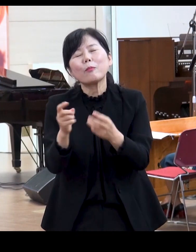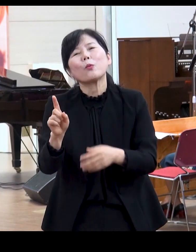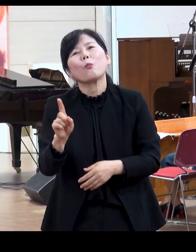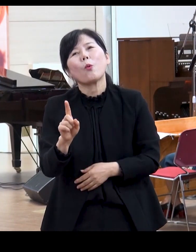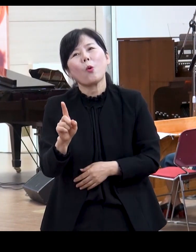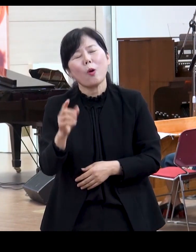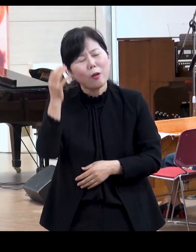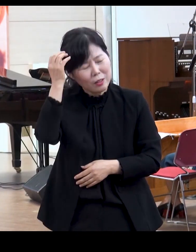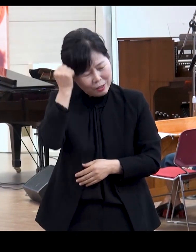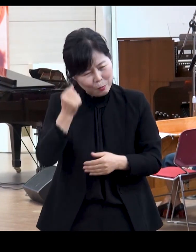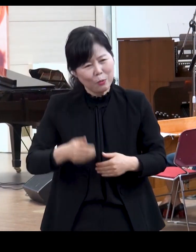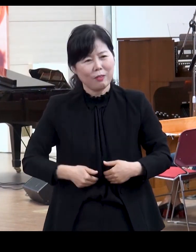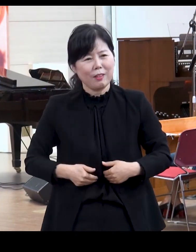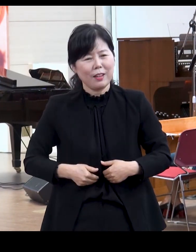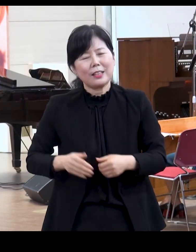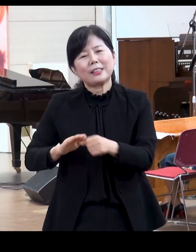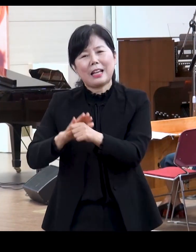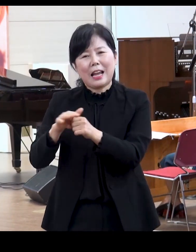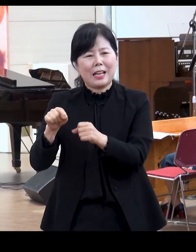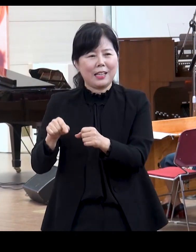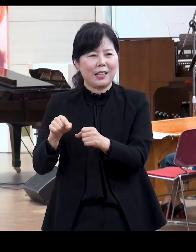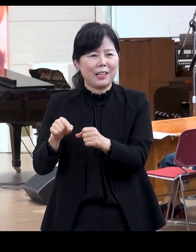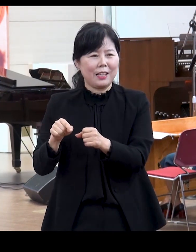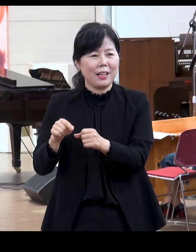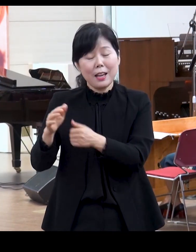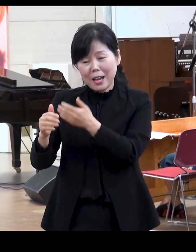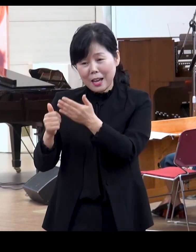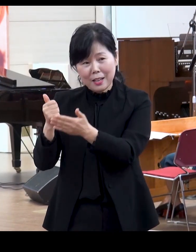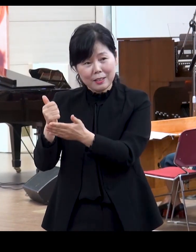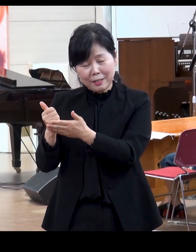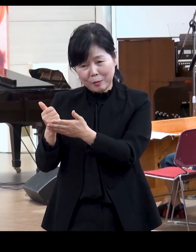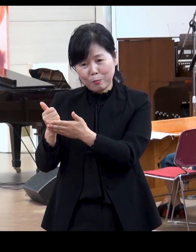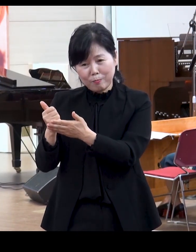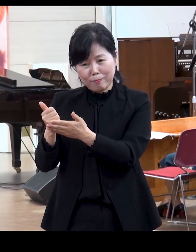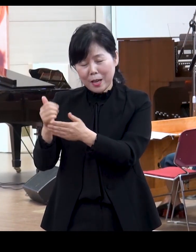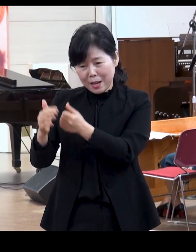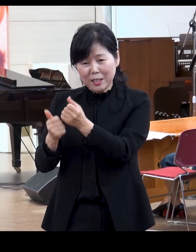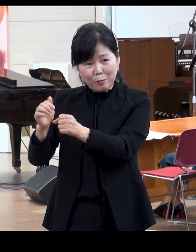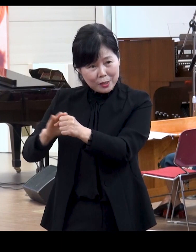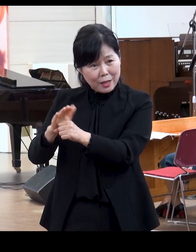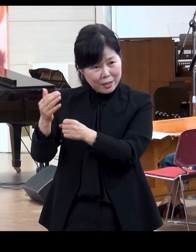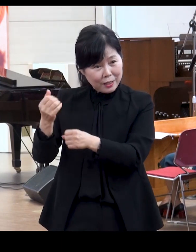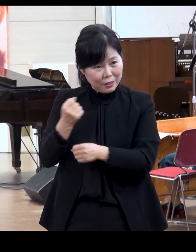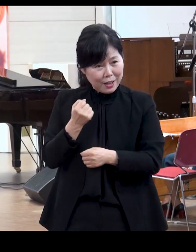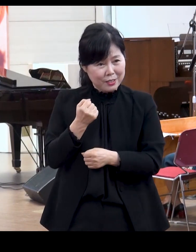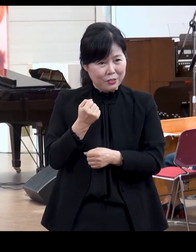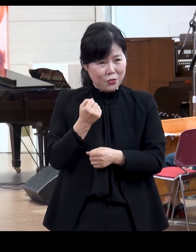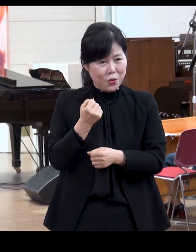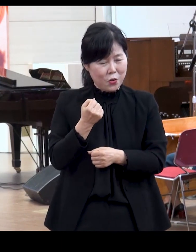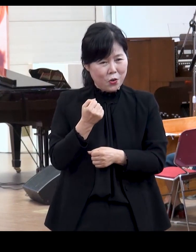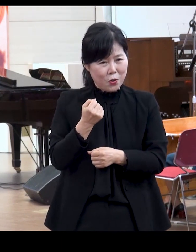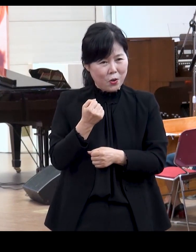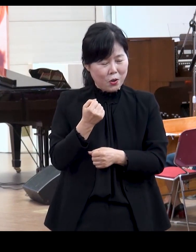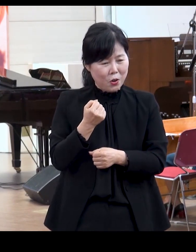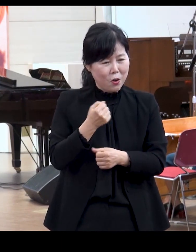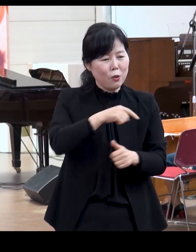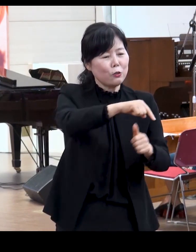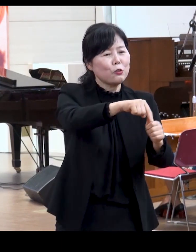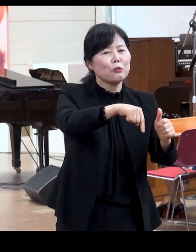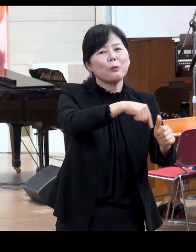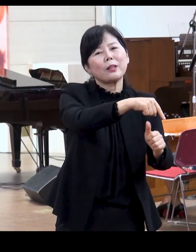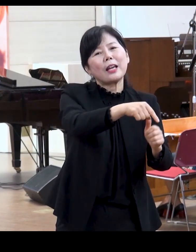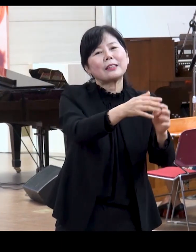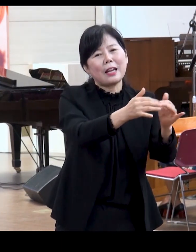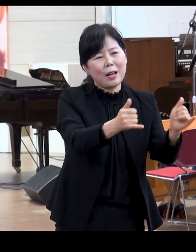이거예요. 예, 우리가 받은 이 아가페 사랑을 하나님 우리에게 주신 사람들